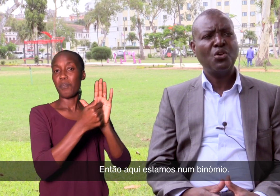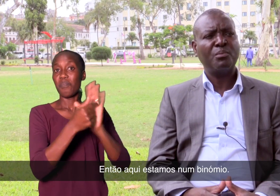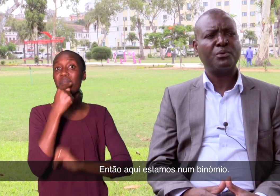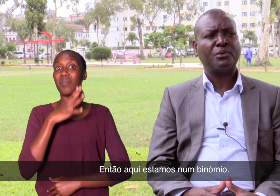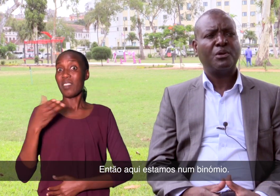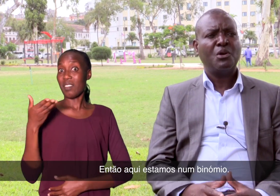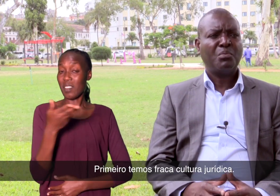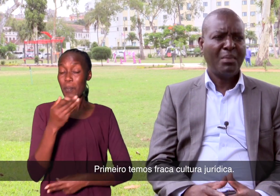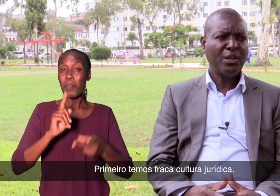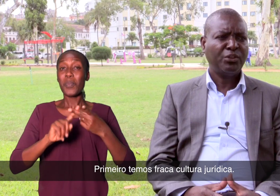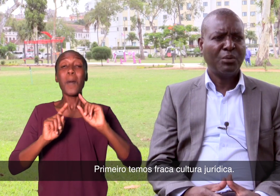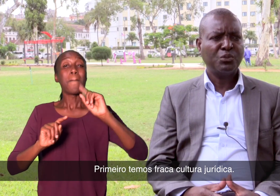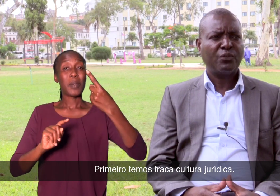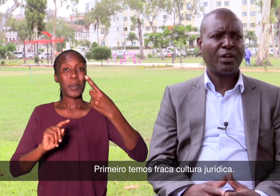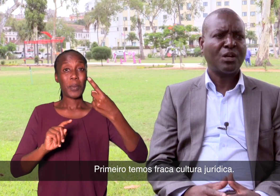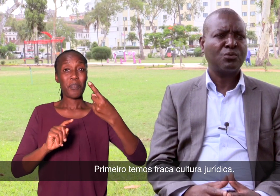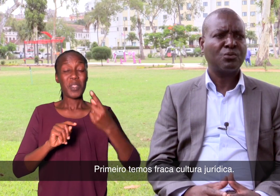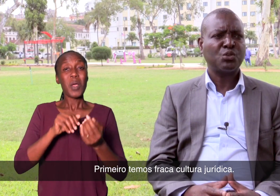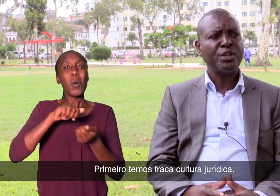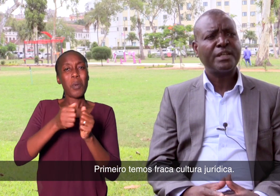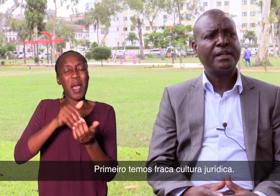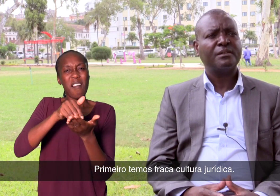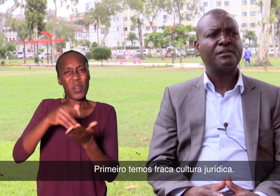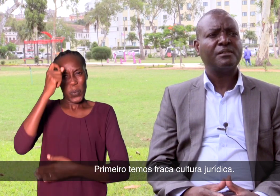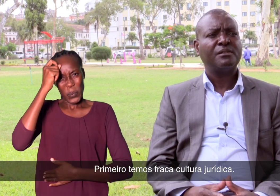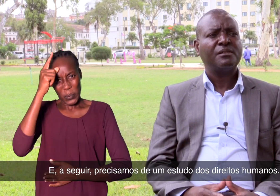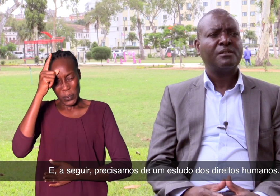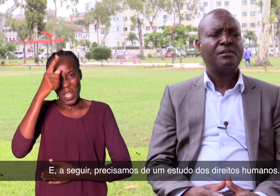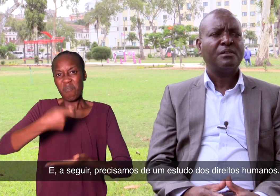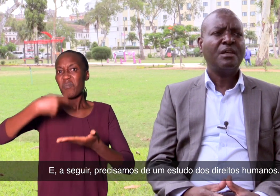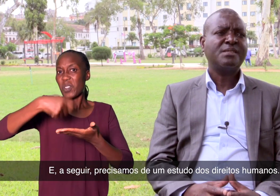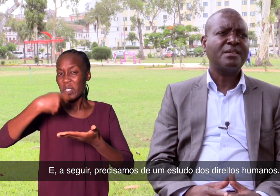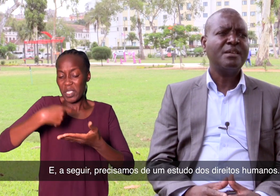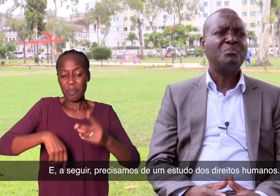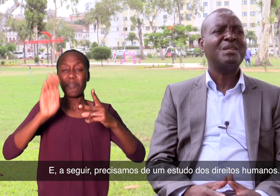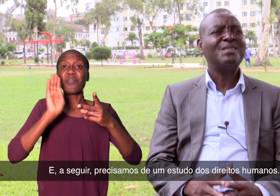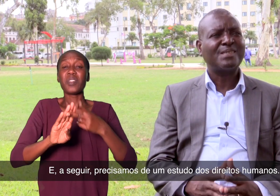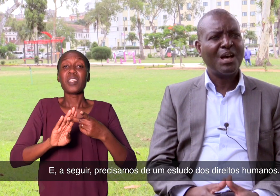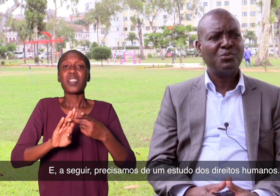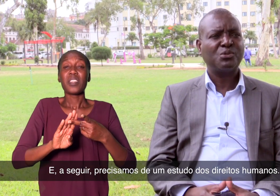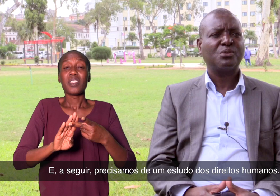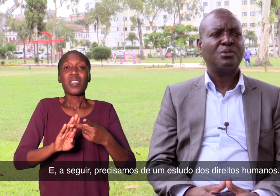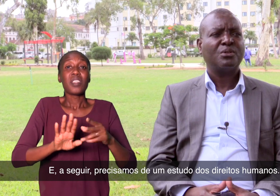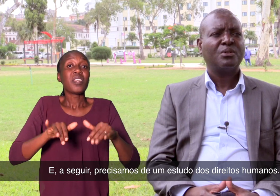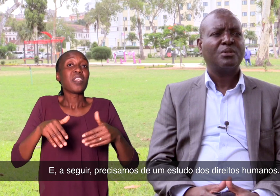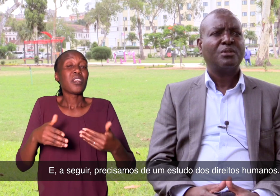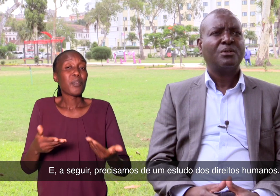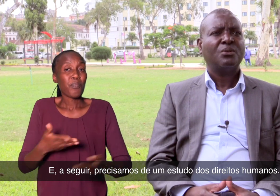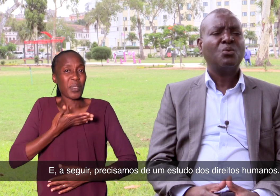num binômio. Primeiro, temos fraca cultura jurídica e, a seguir, precisamos